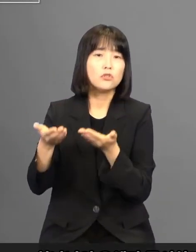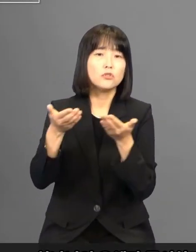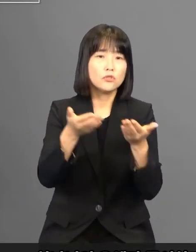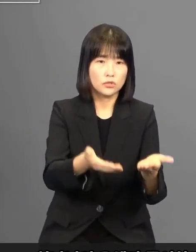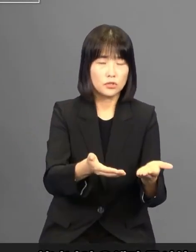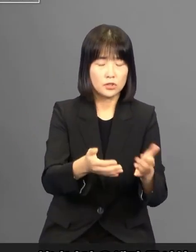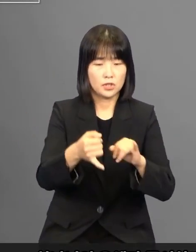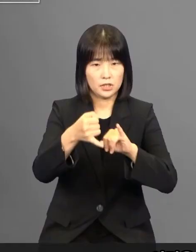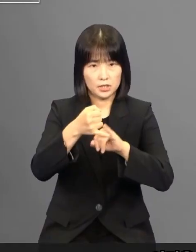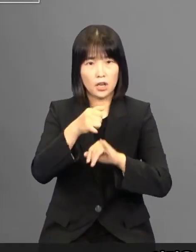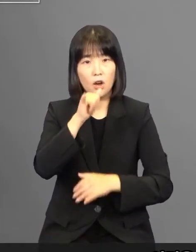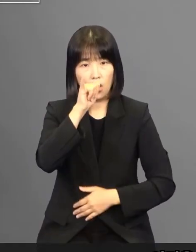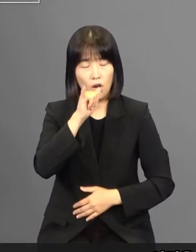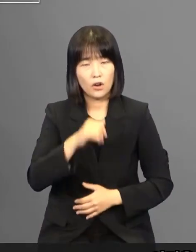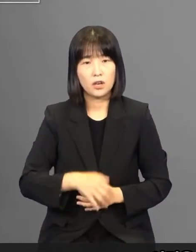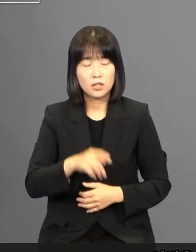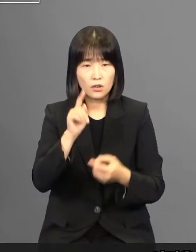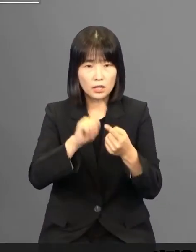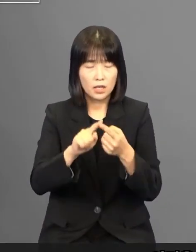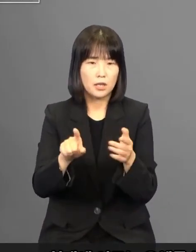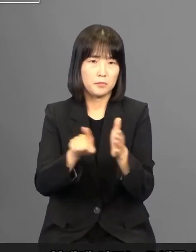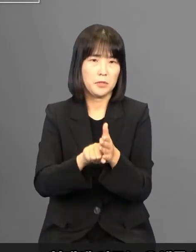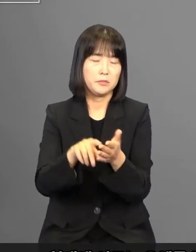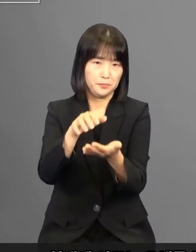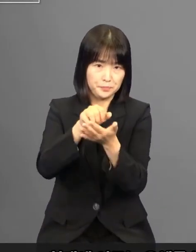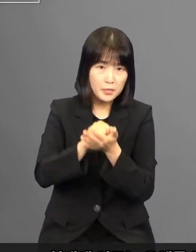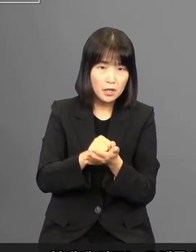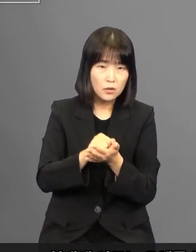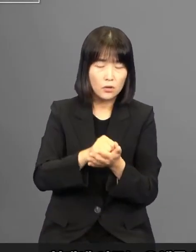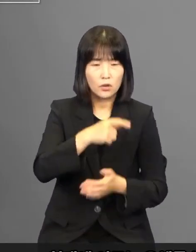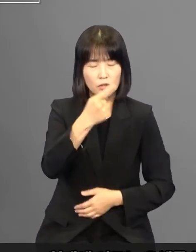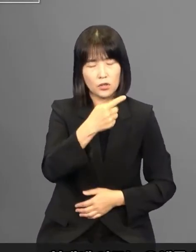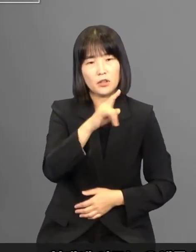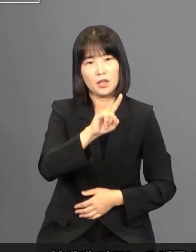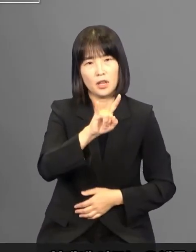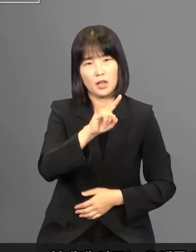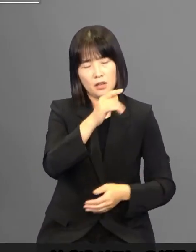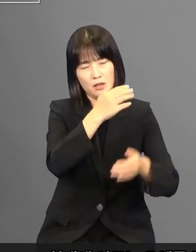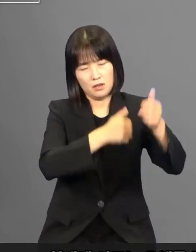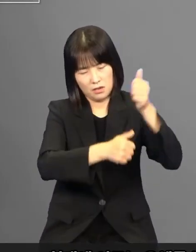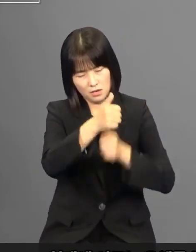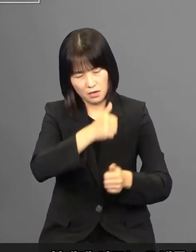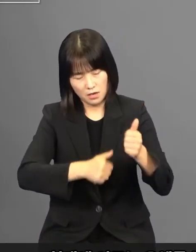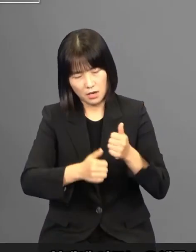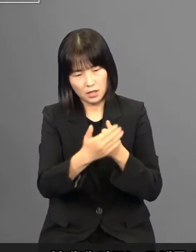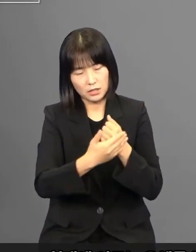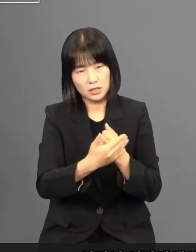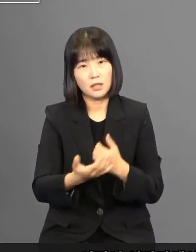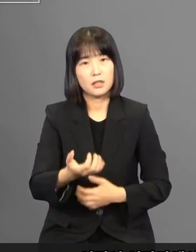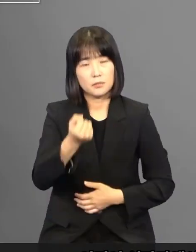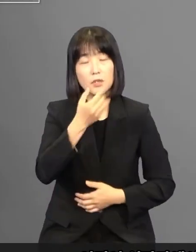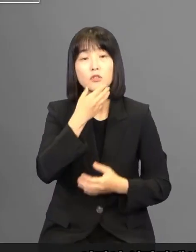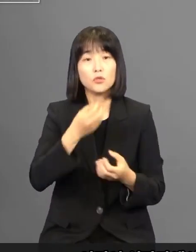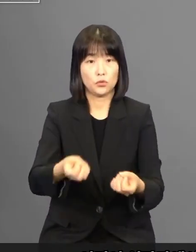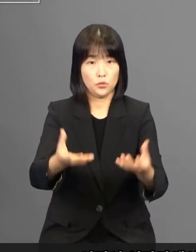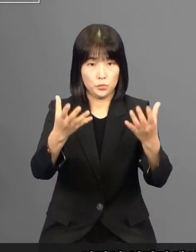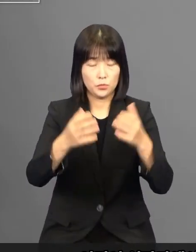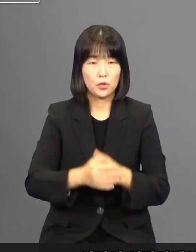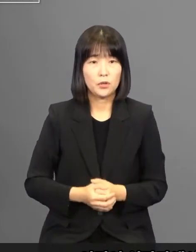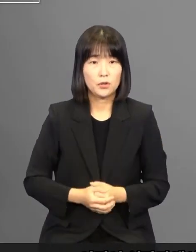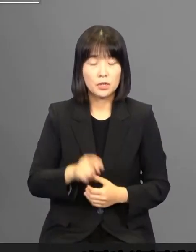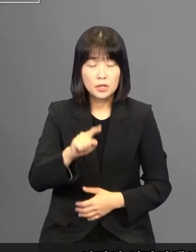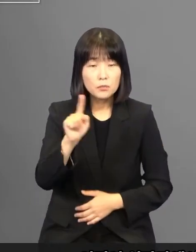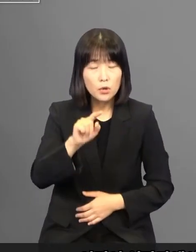된다라고 약속하셨습니다. 이것을 믿음으로 취하여 1000대에 이르는 은혜를 누리는 여러분 되시길 축복합니다. 이것이 십자가에서